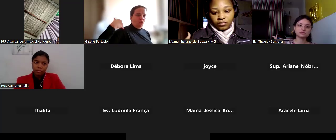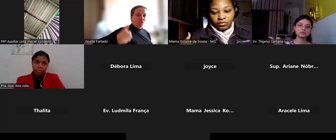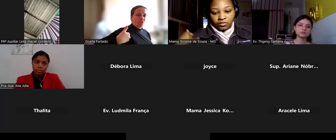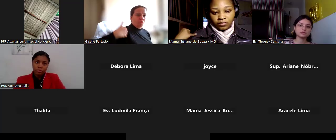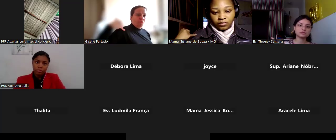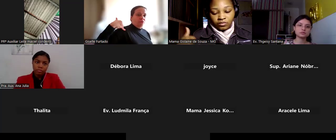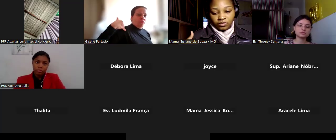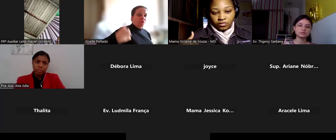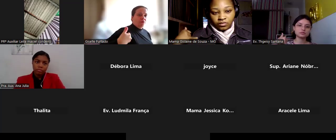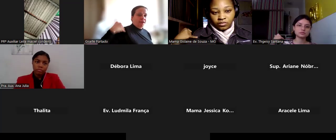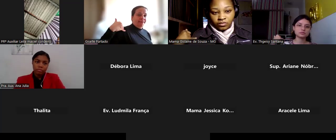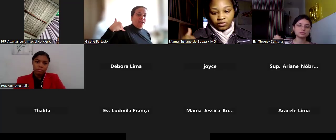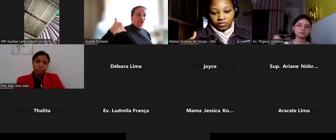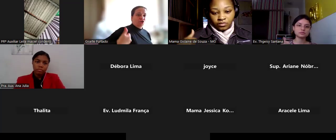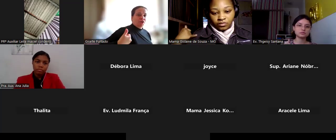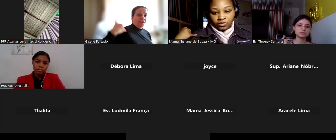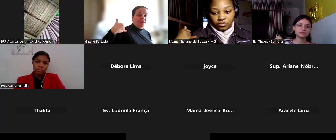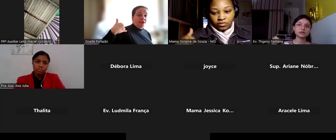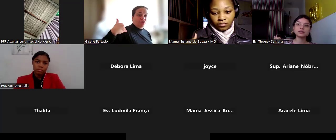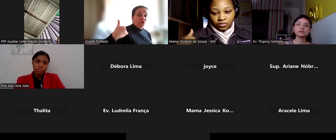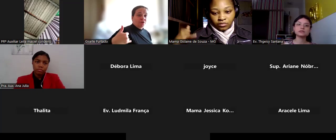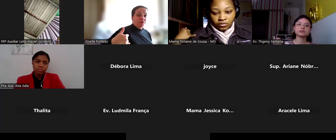ombro. Ó, idade, idade.